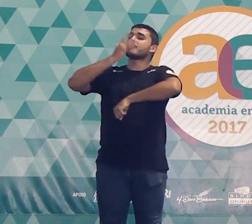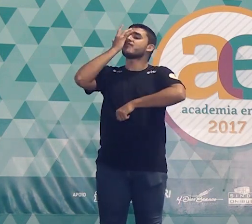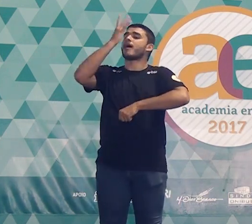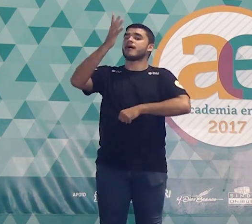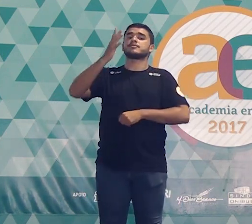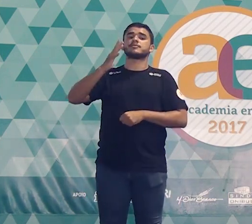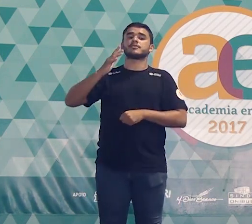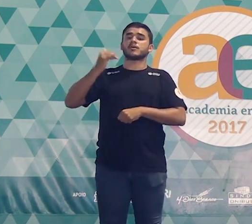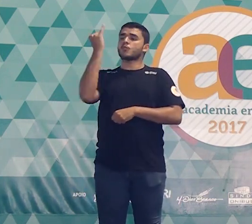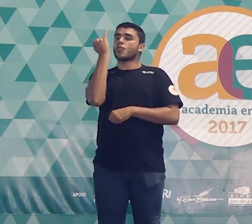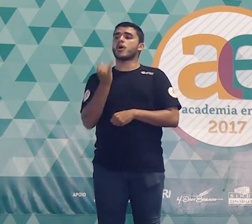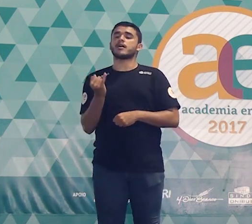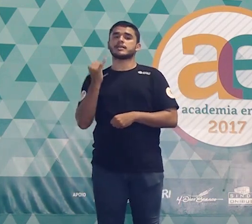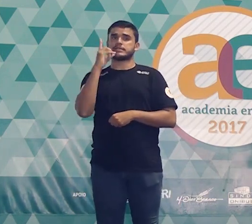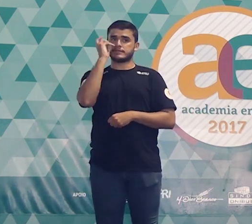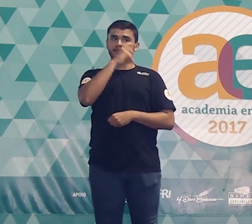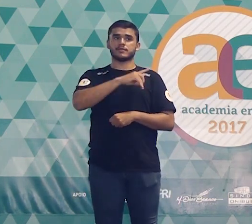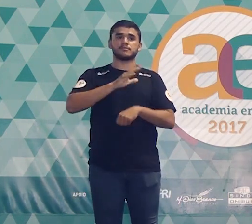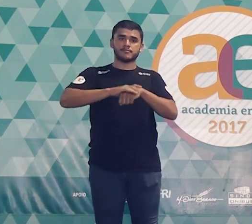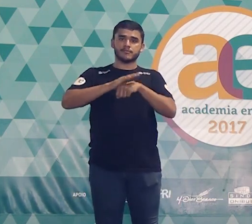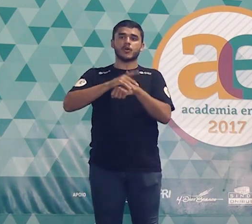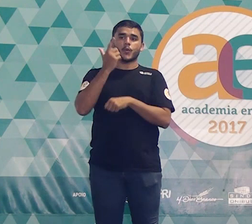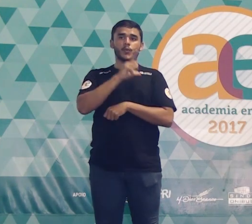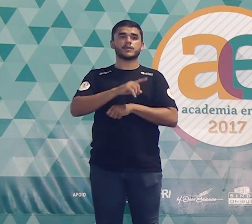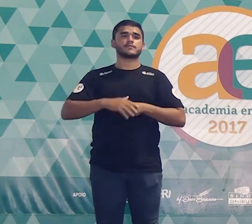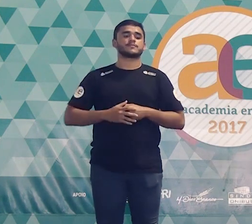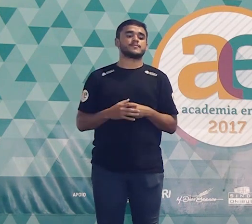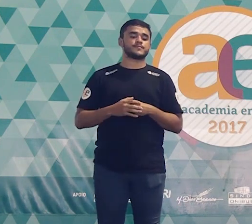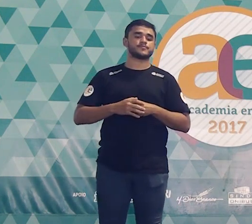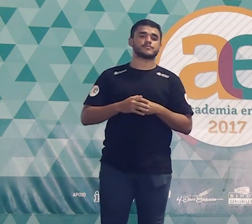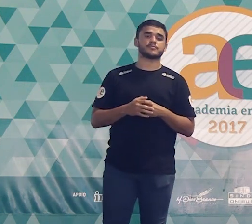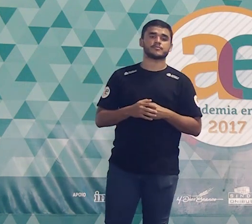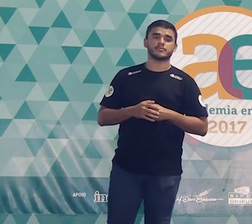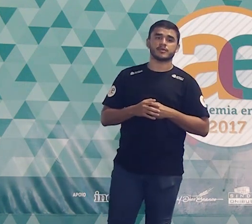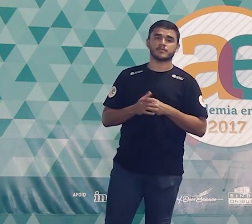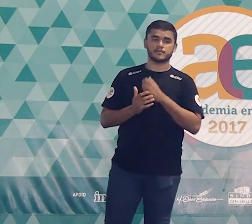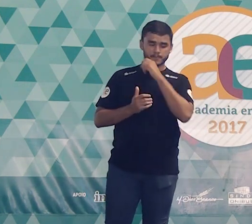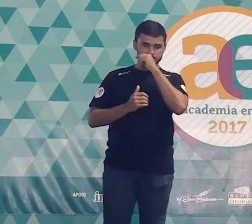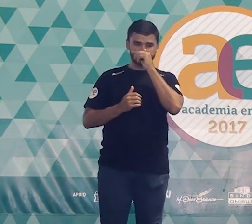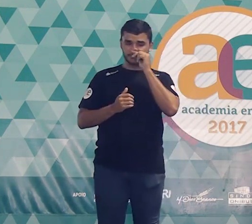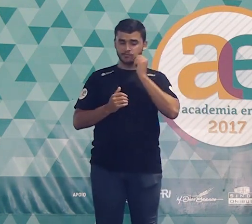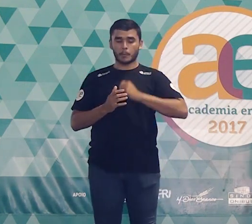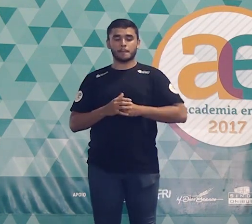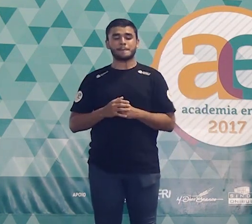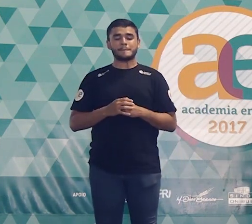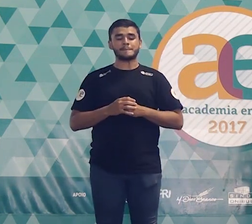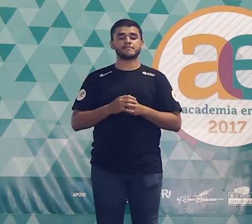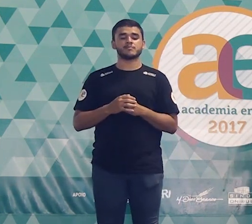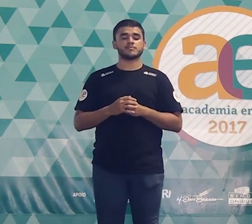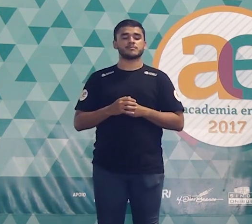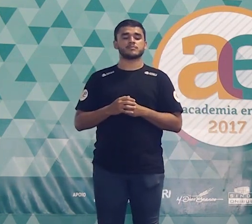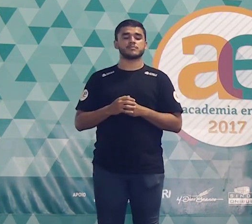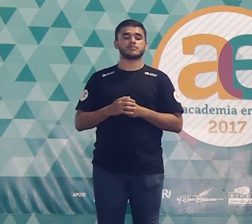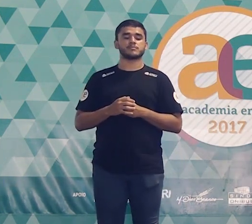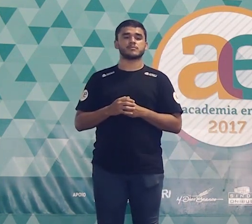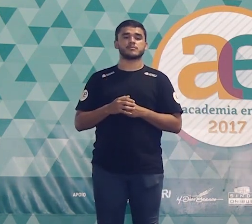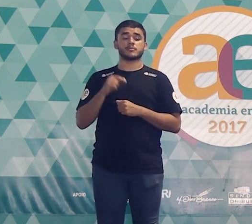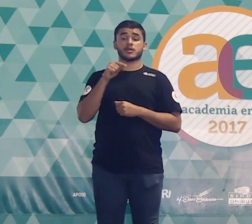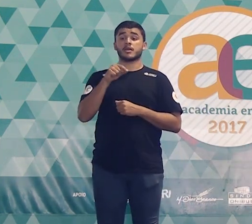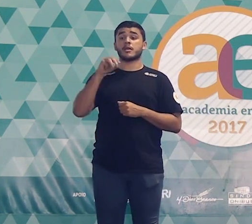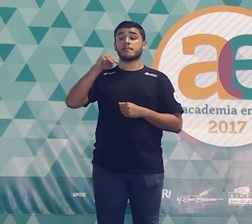né? É bem mais difícil. Tenha calma, pai, seu momento chega. A taxa metabólica vai caindo com o tempo. Vamos lá.